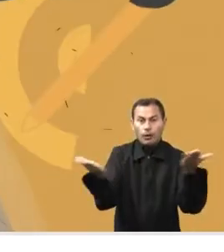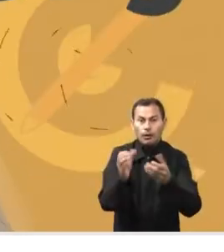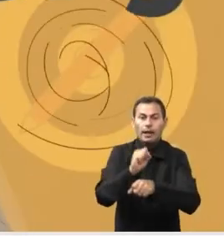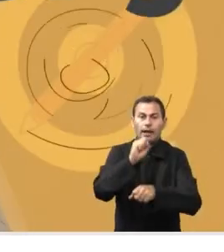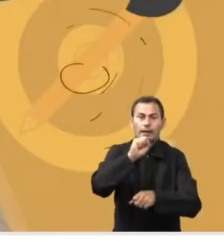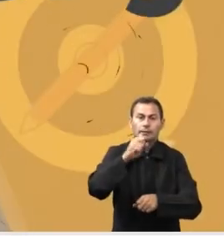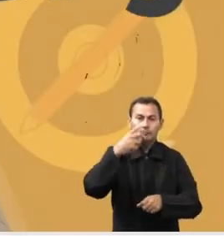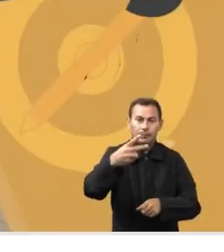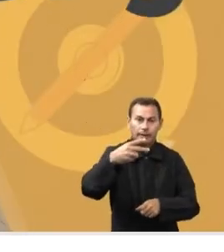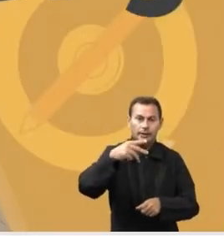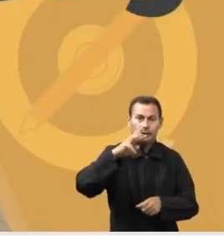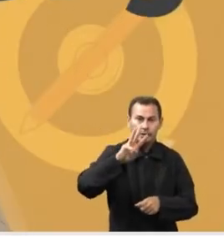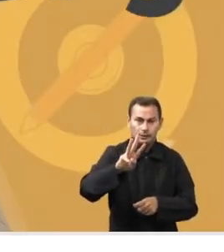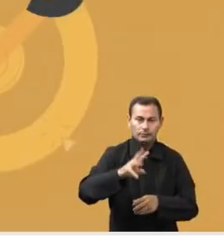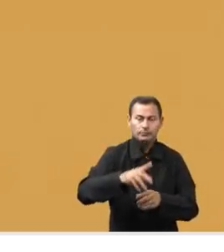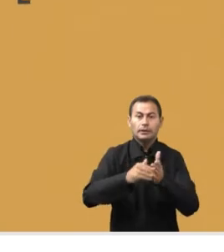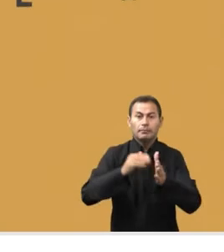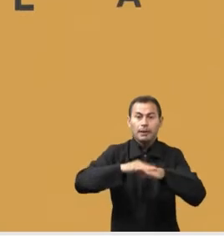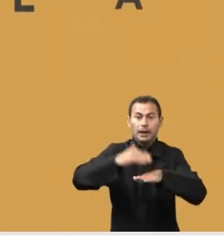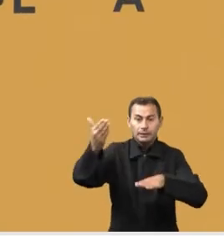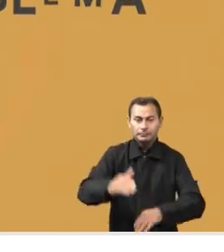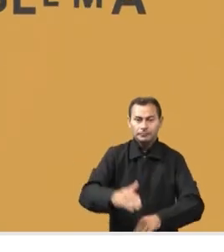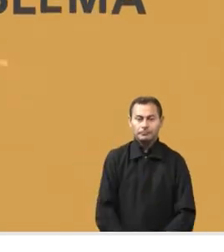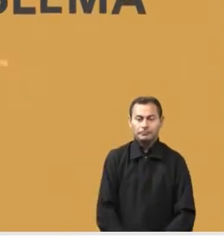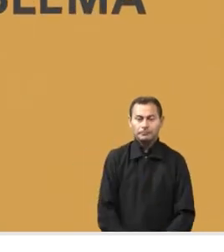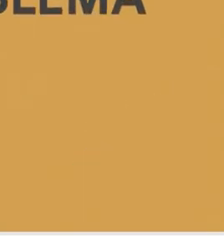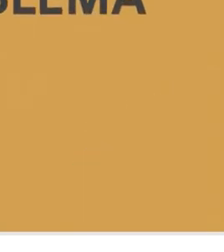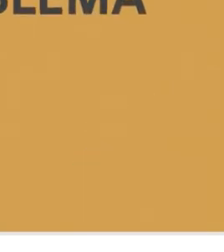a SP3. Até mais!